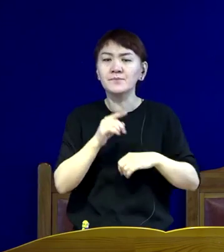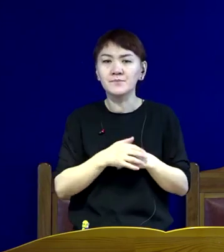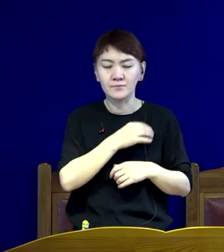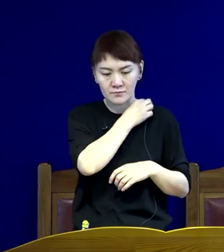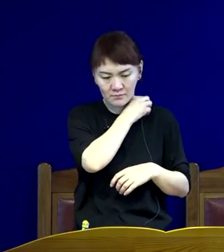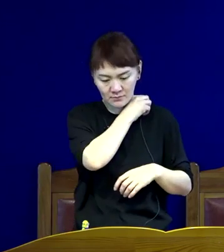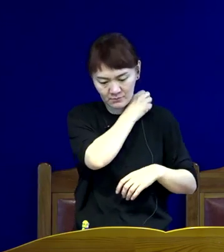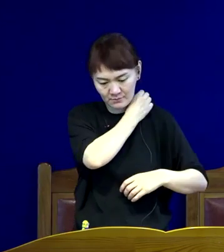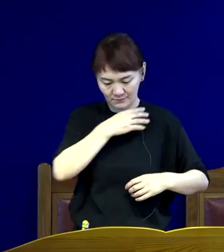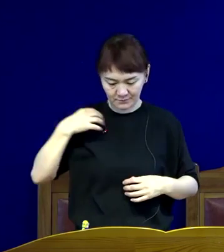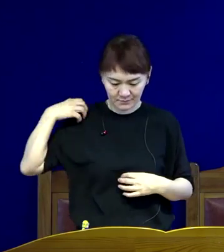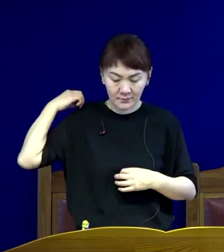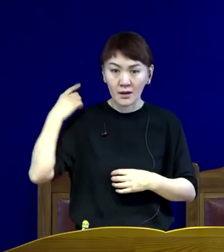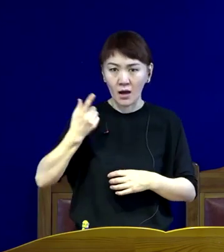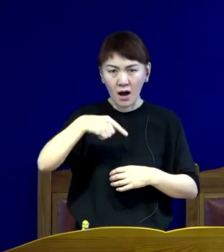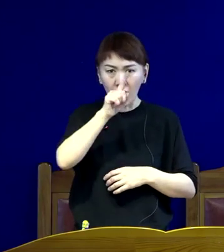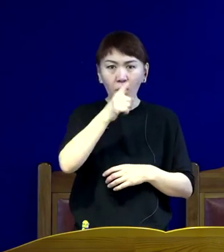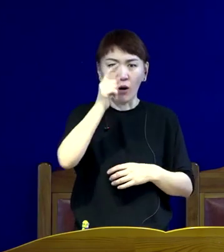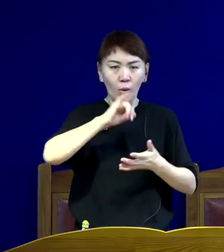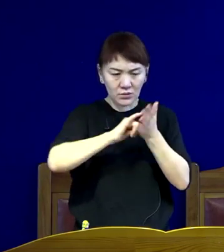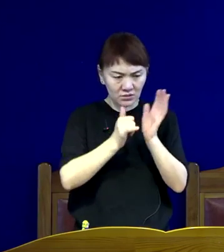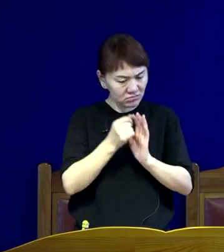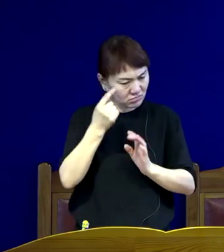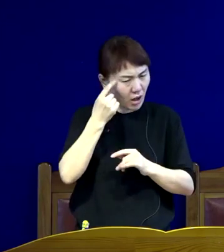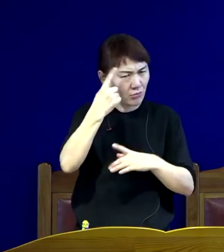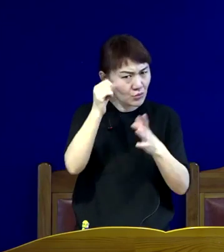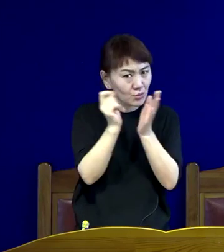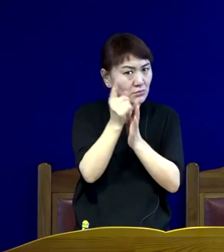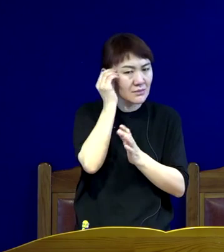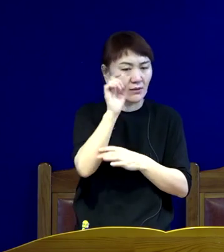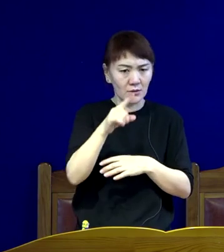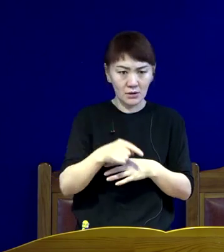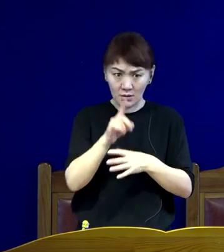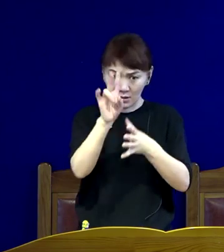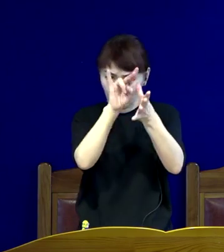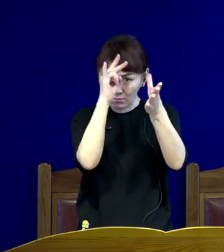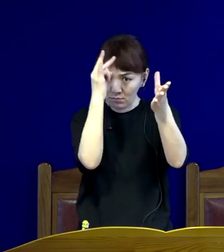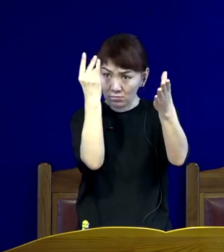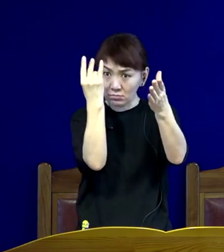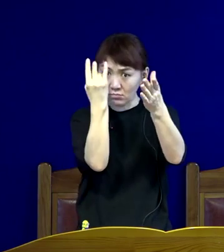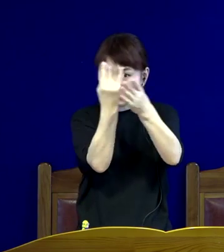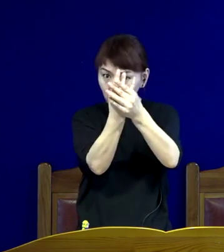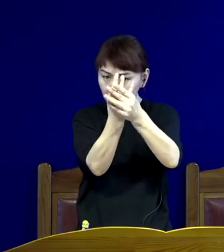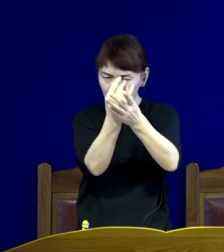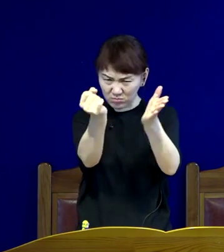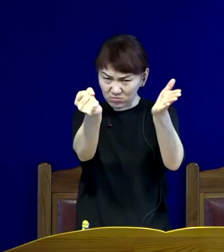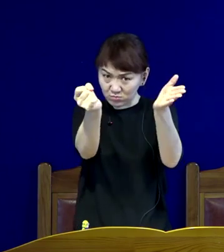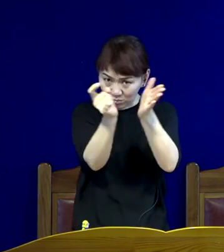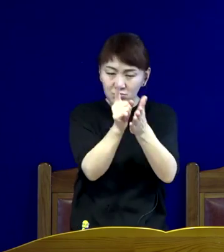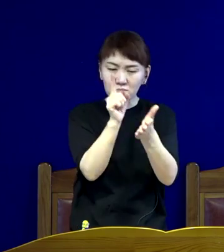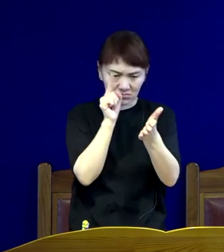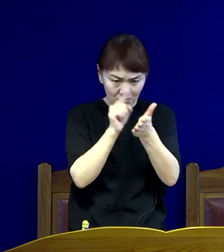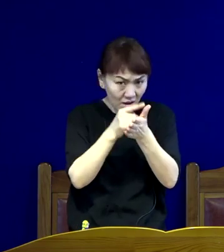байж ажил би нэгдмэл байдлыг би болгоно цогцлоно гэдгийг заавал мэдээж амьдрахаар